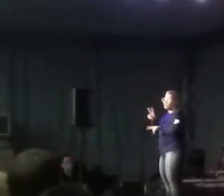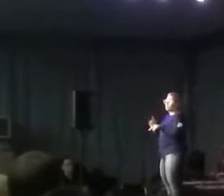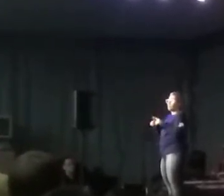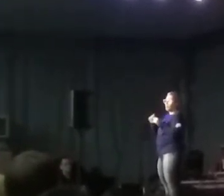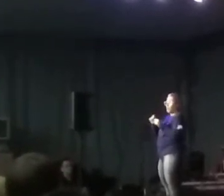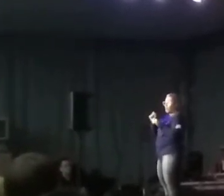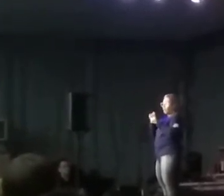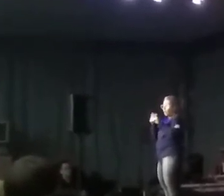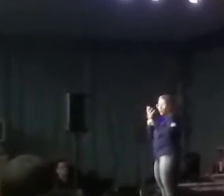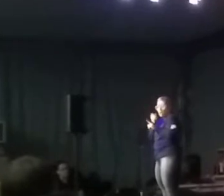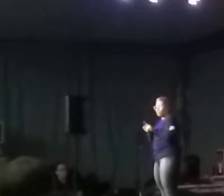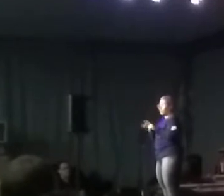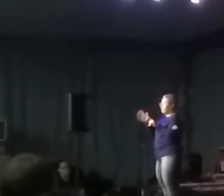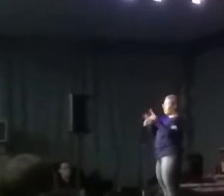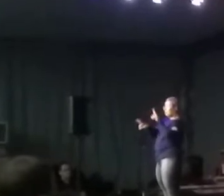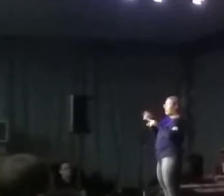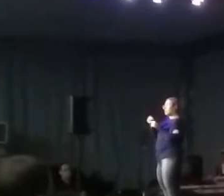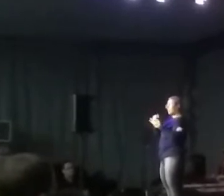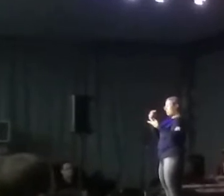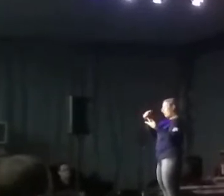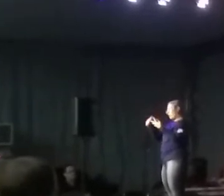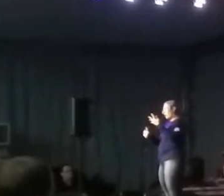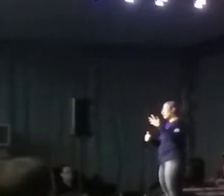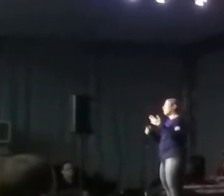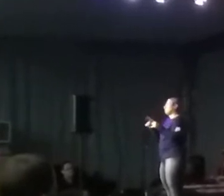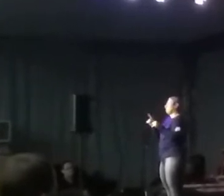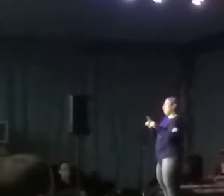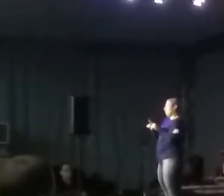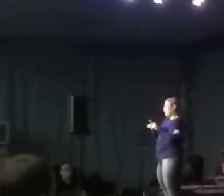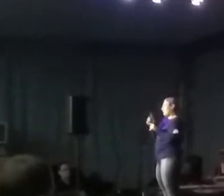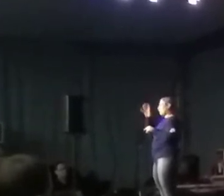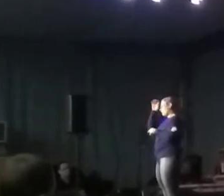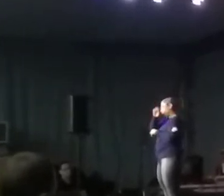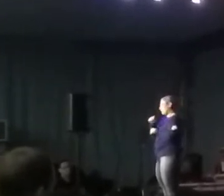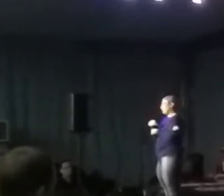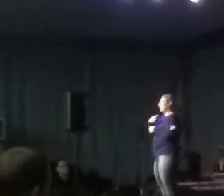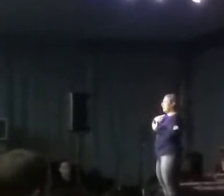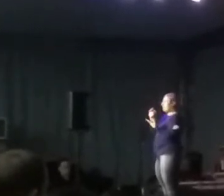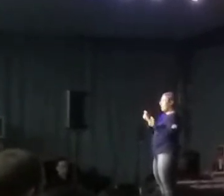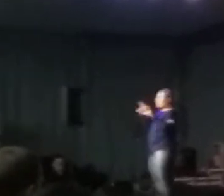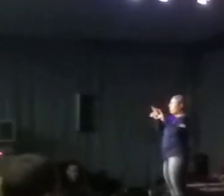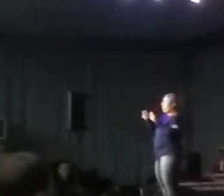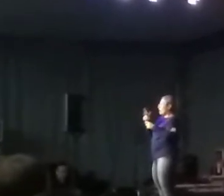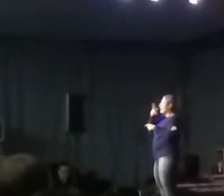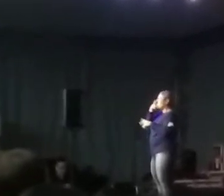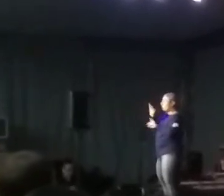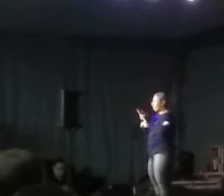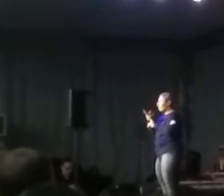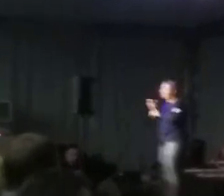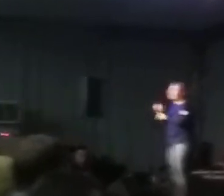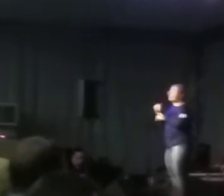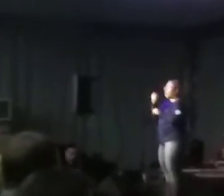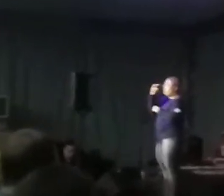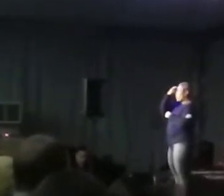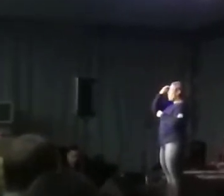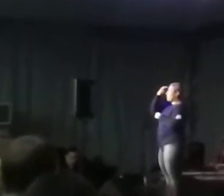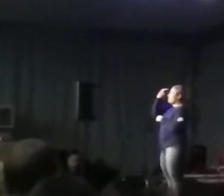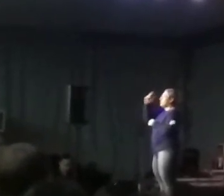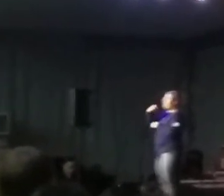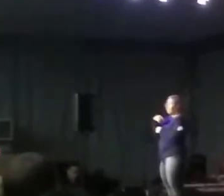Tem tantas, tantas formas de você aprender. Acho a arte, a cultura,